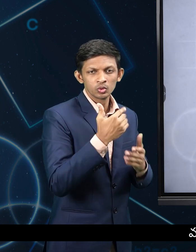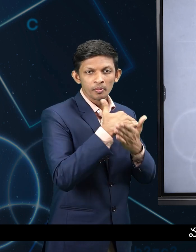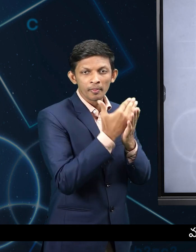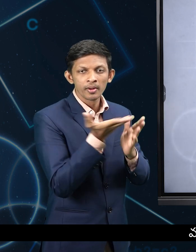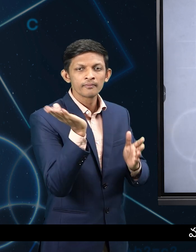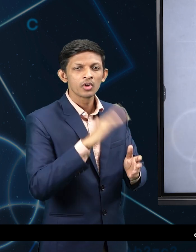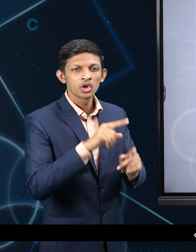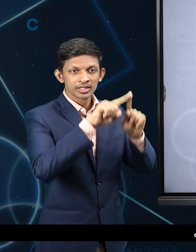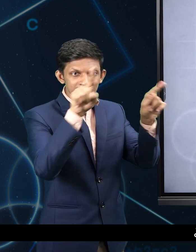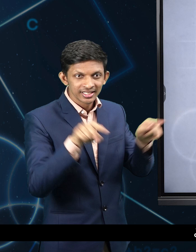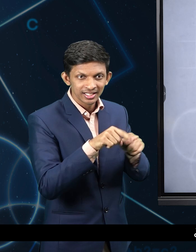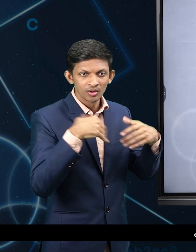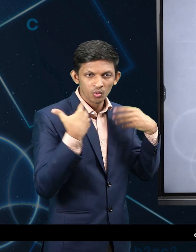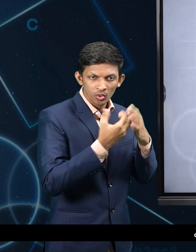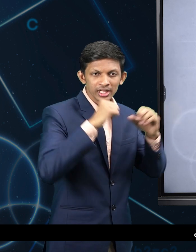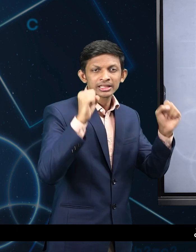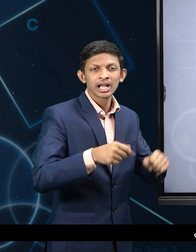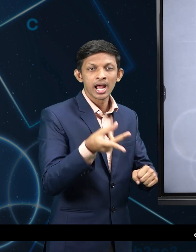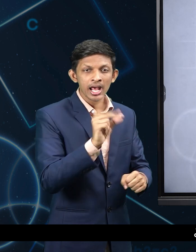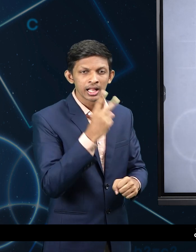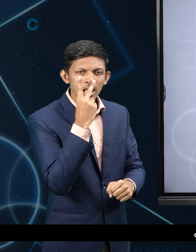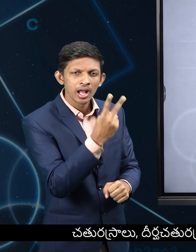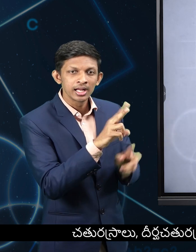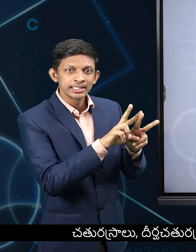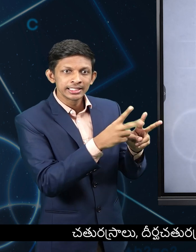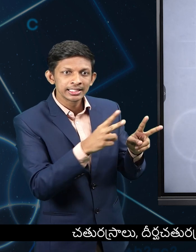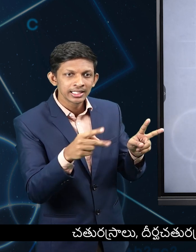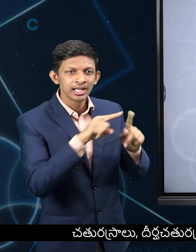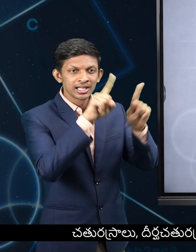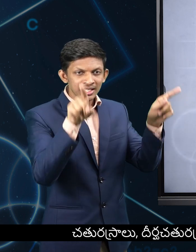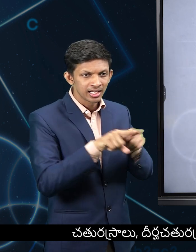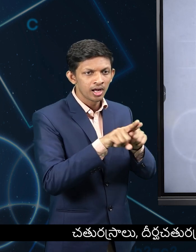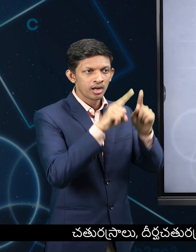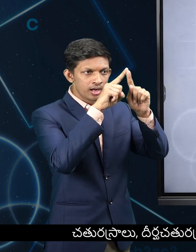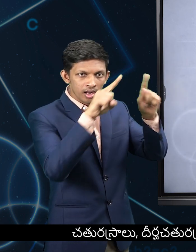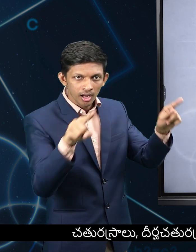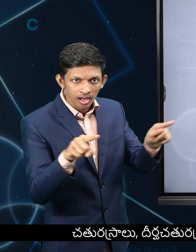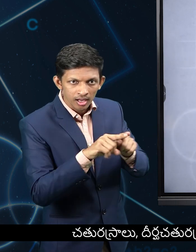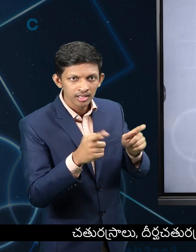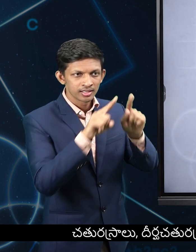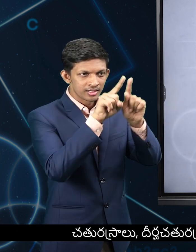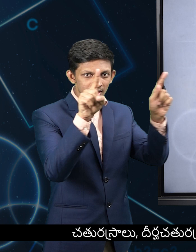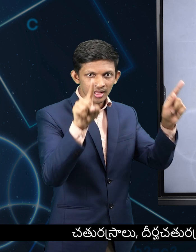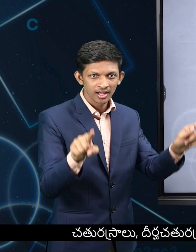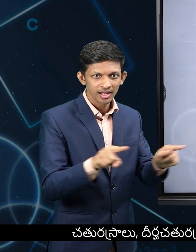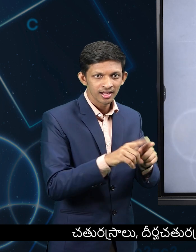వస్తువులలో వృత్తాలు కాకుండా త్రిభుజాలు, చతురస్రాలు, దీర్ఘచతురస్రాలు మొదలైన